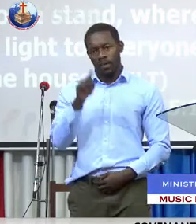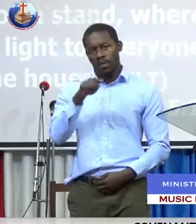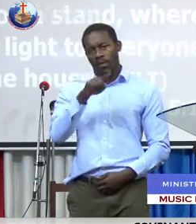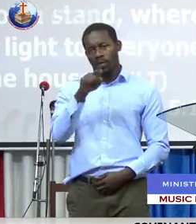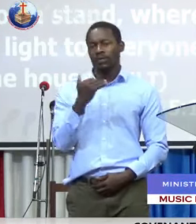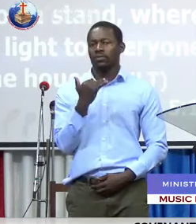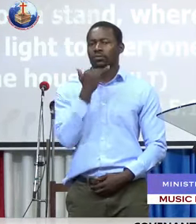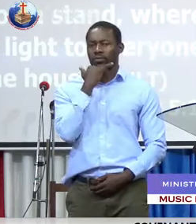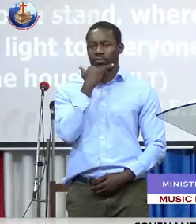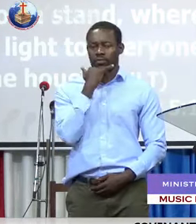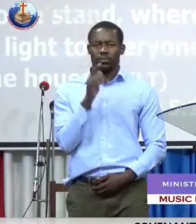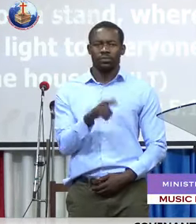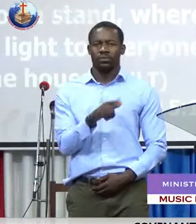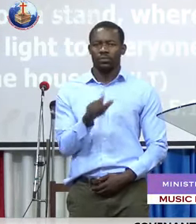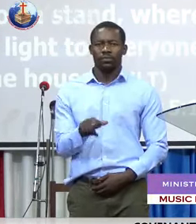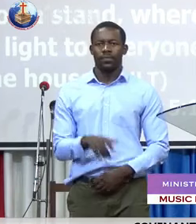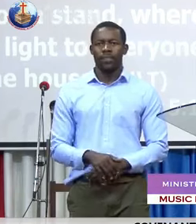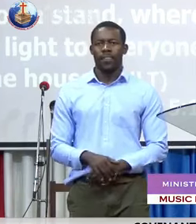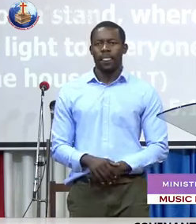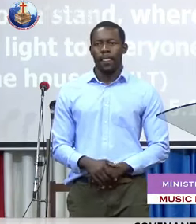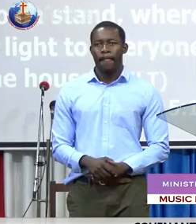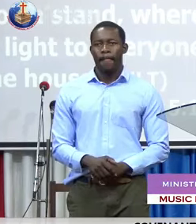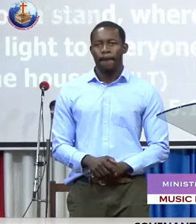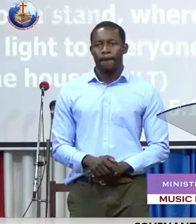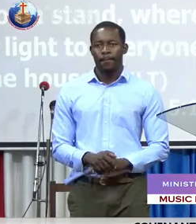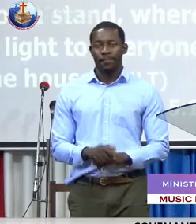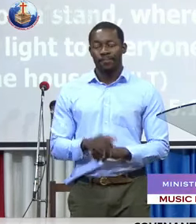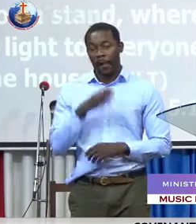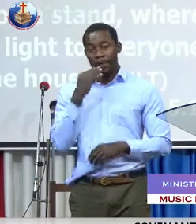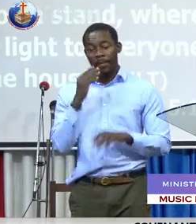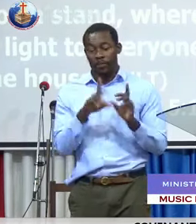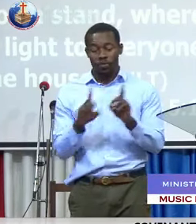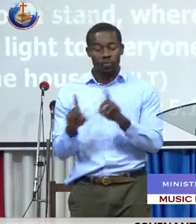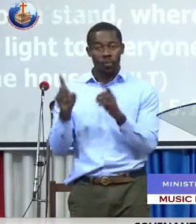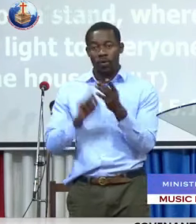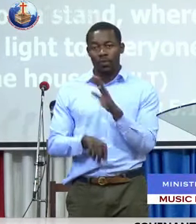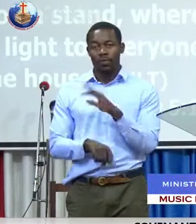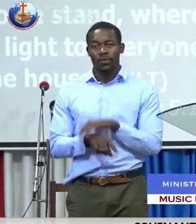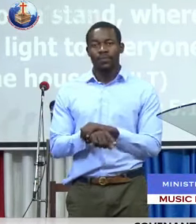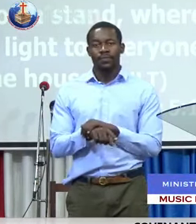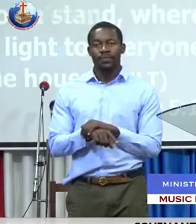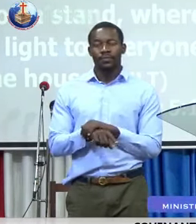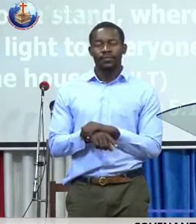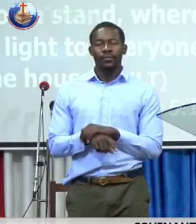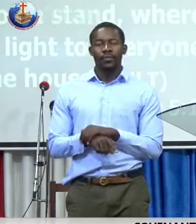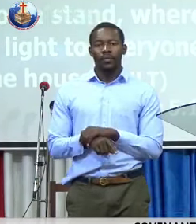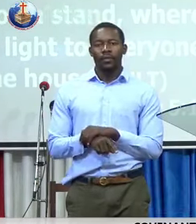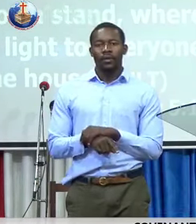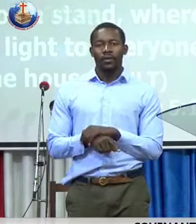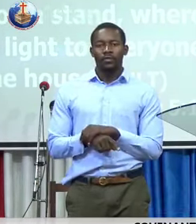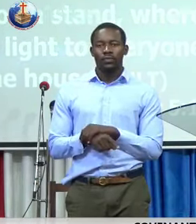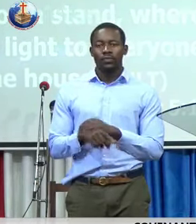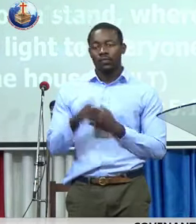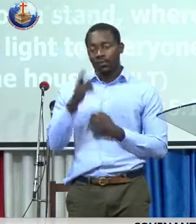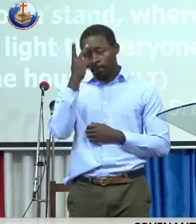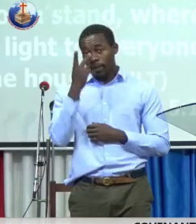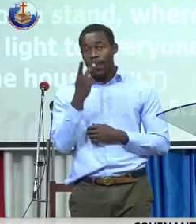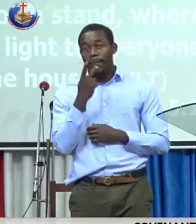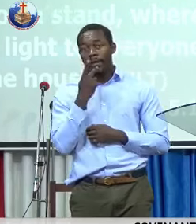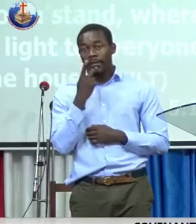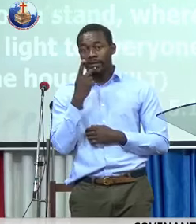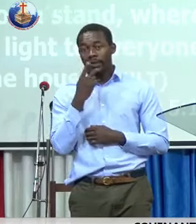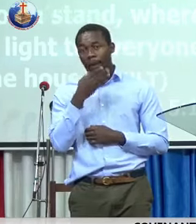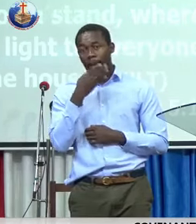ni mbaya, mafundisho mabaya. So what are we supposed to do then? Kwa hivyo tunafaa kufanya nini basi? As parents we are meant to nurture